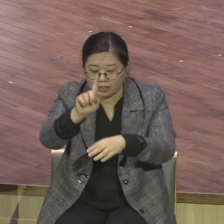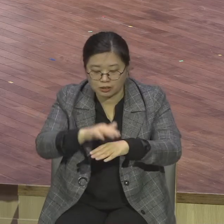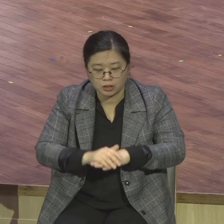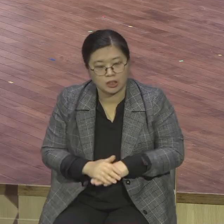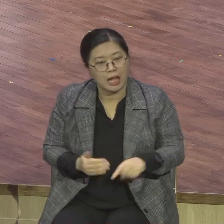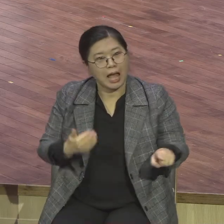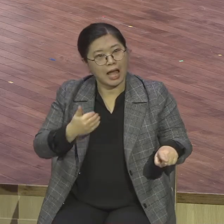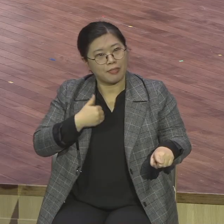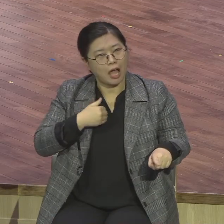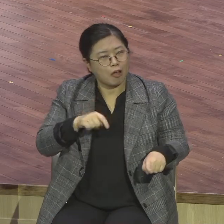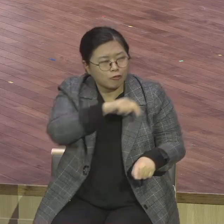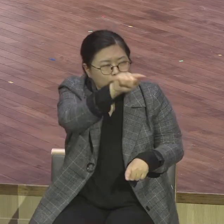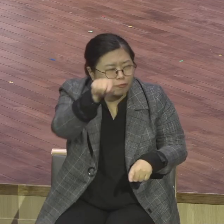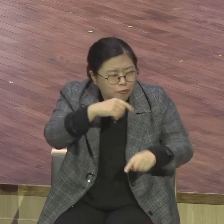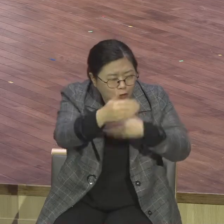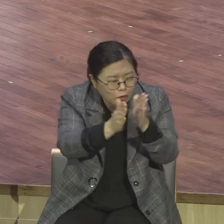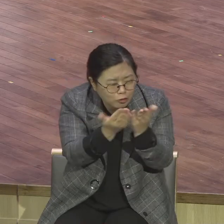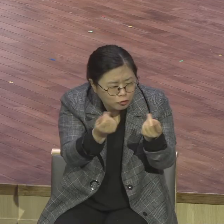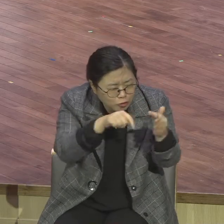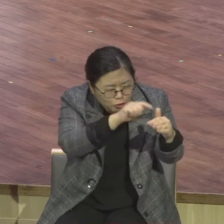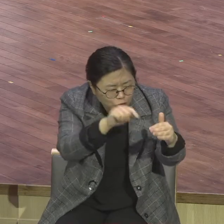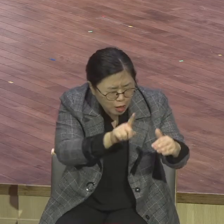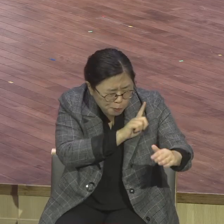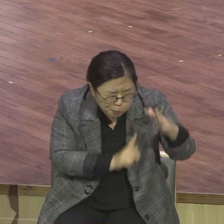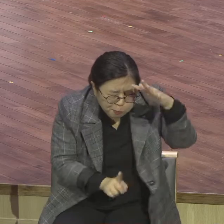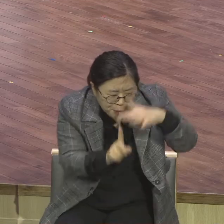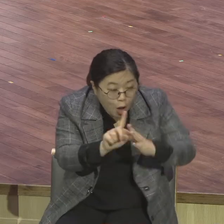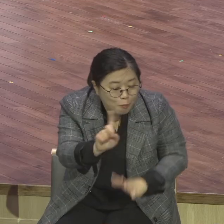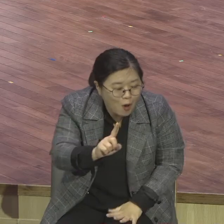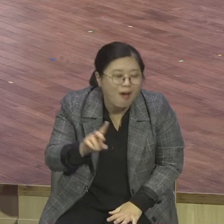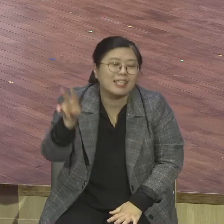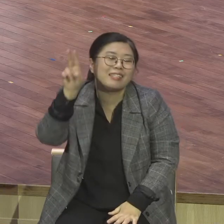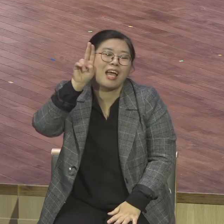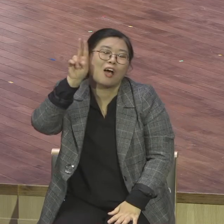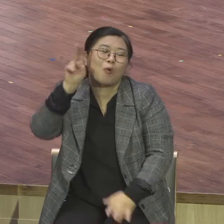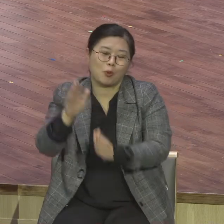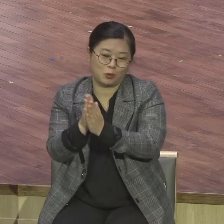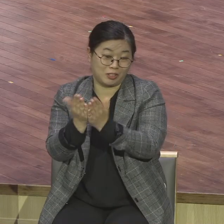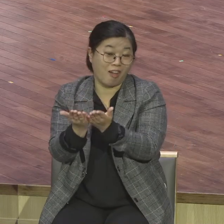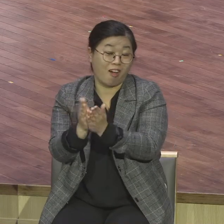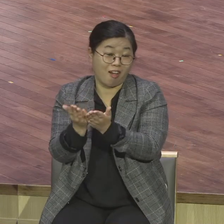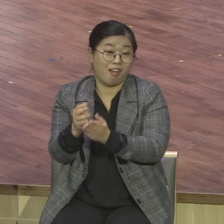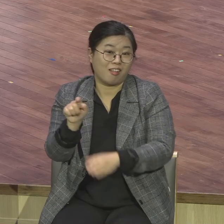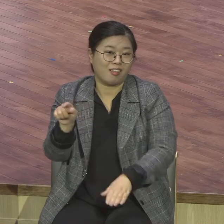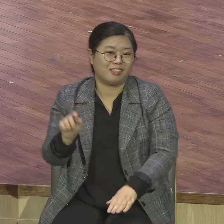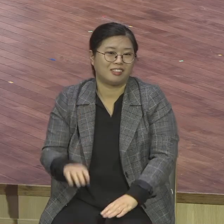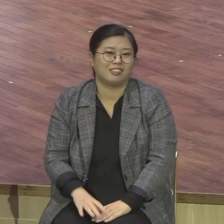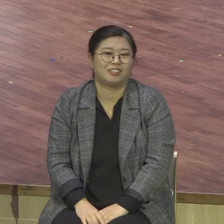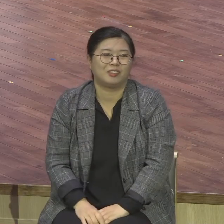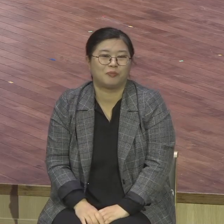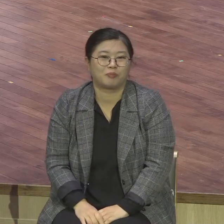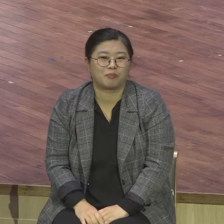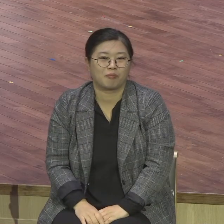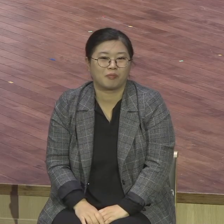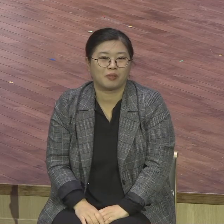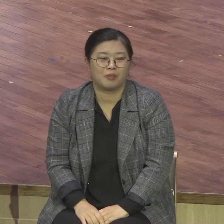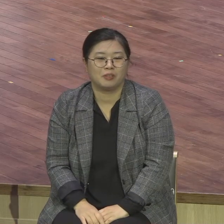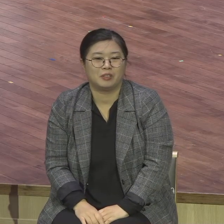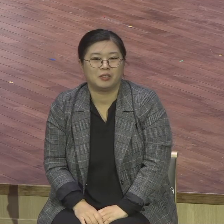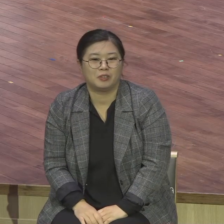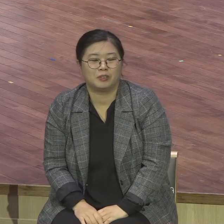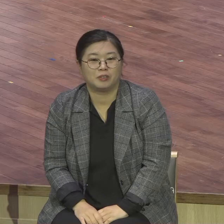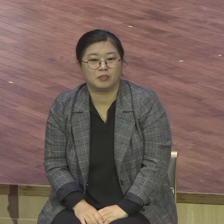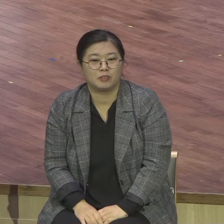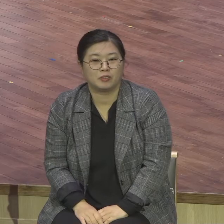애정으로 그렇게 표현을 하고, 야고보서에 대해서는 지푸라기 서신이다 그렇게 말을 할